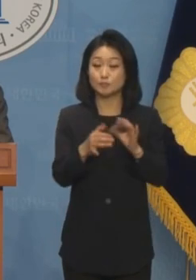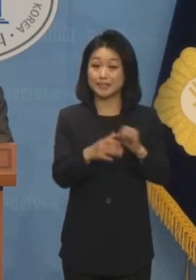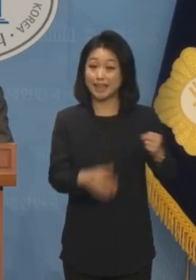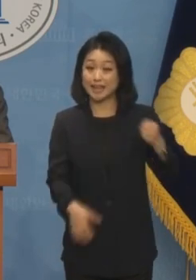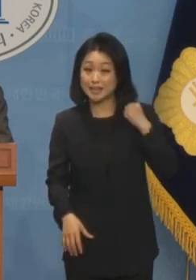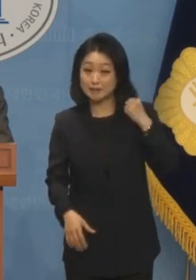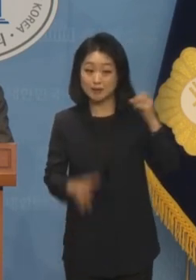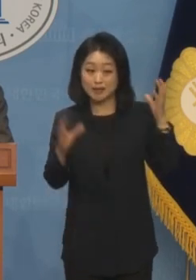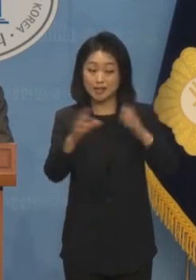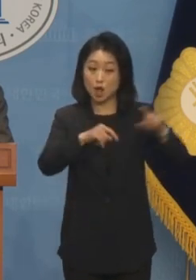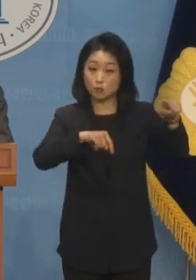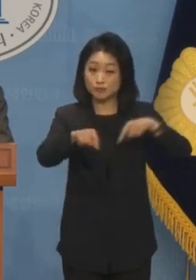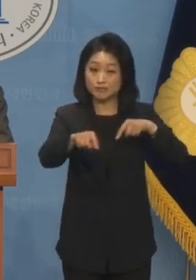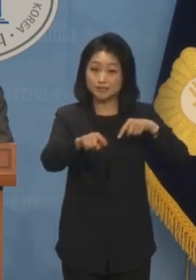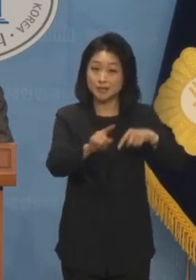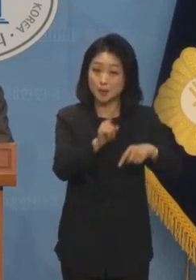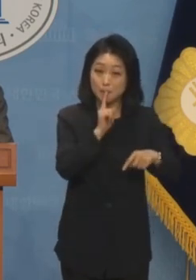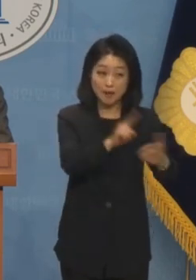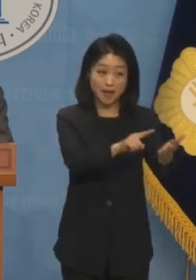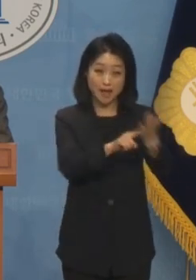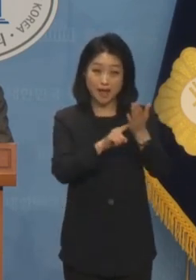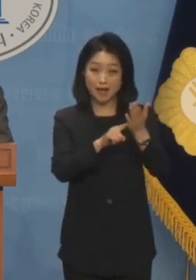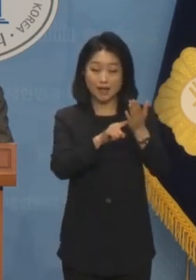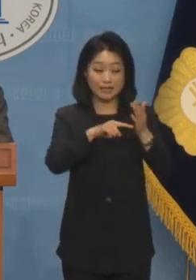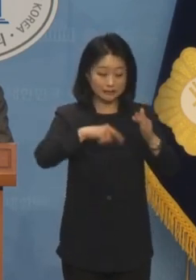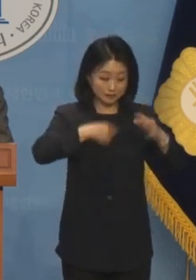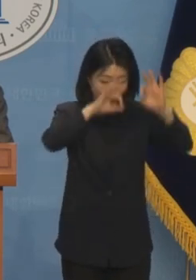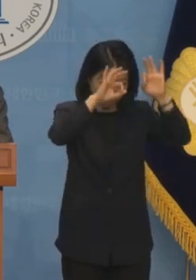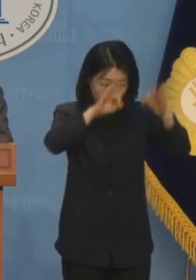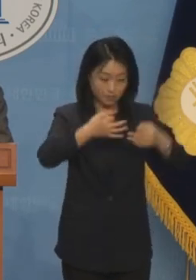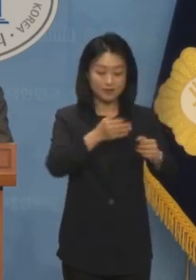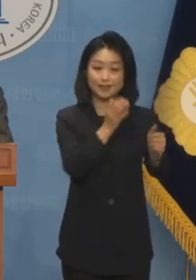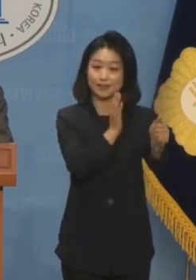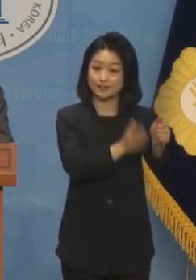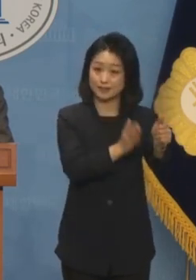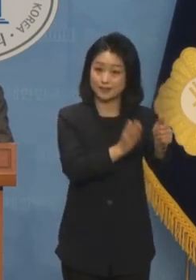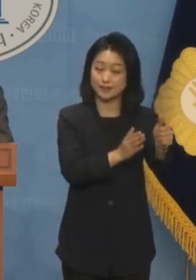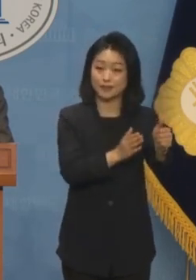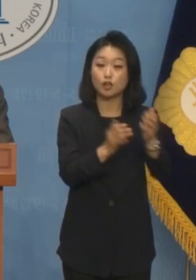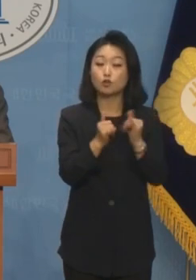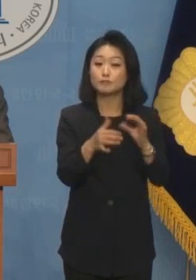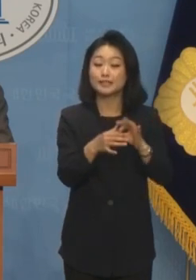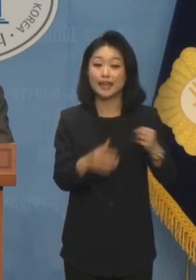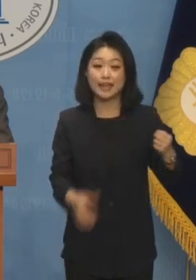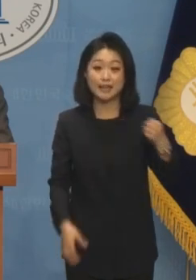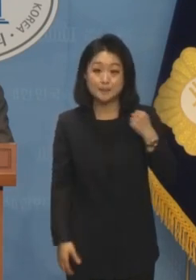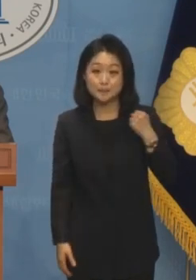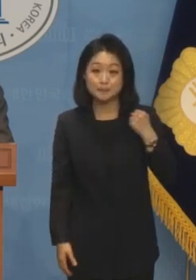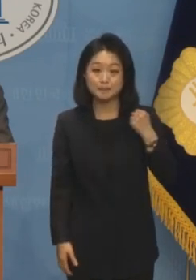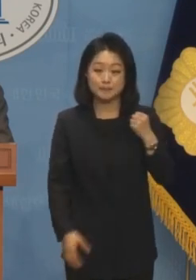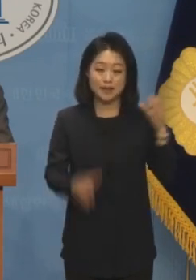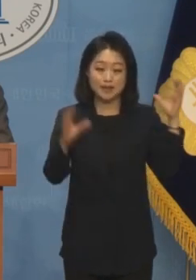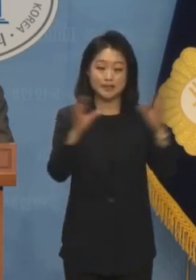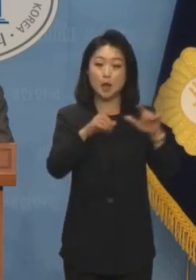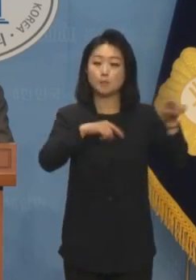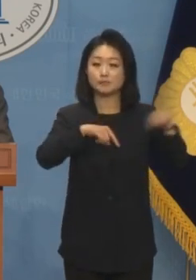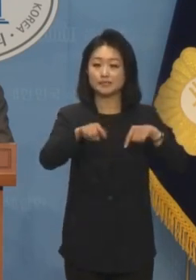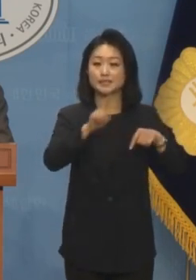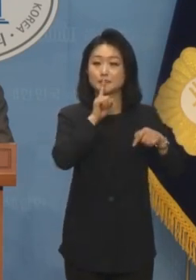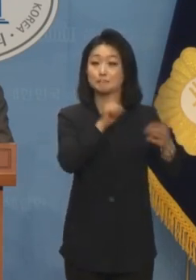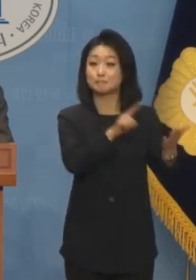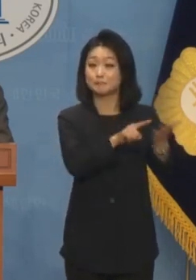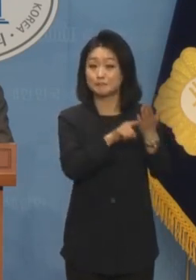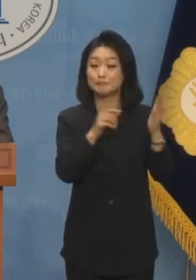국민의힘의 협치 주장, 스스로에게 향해야 마땅합니다. 국민의힘에서 연일 협치를 주장하고